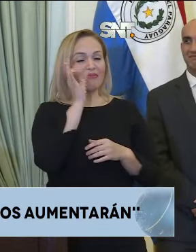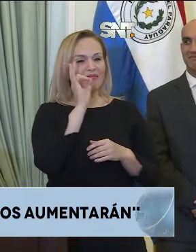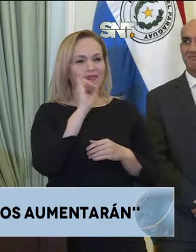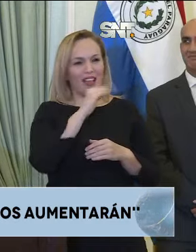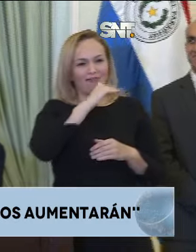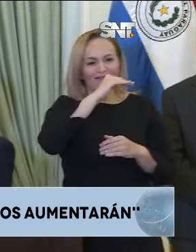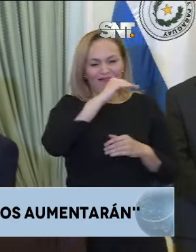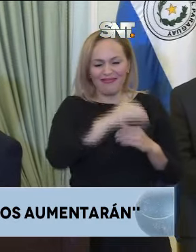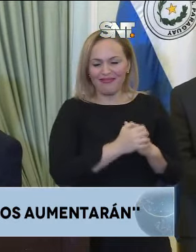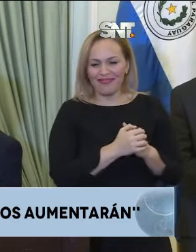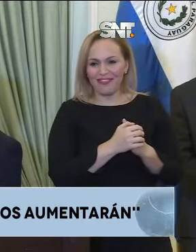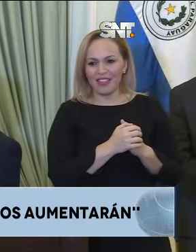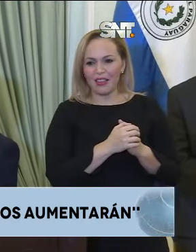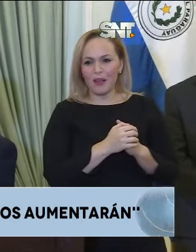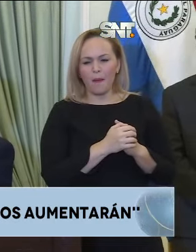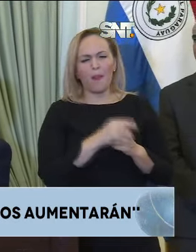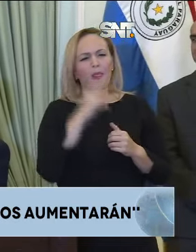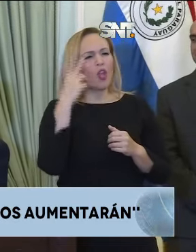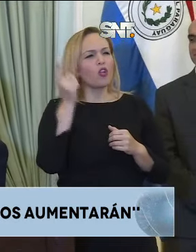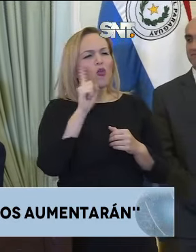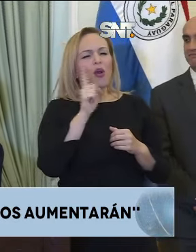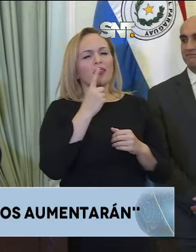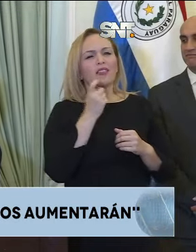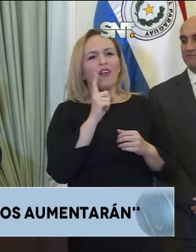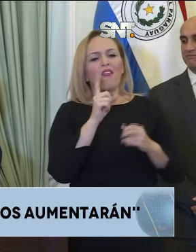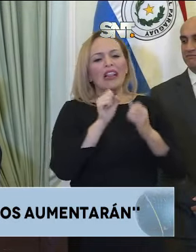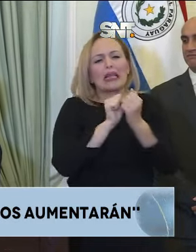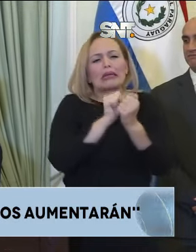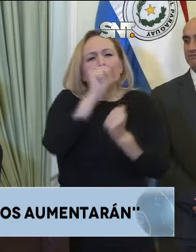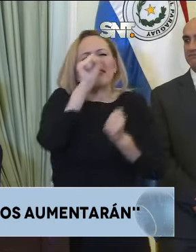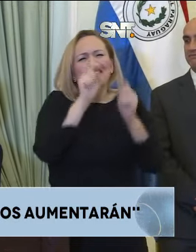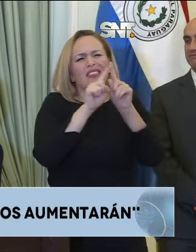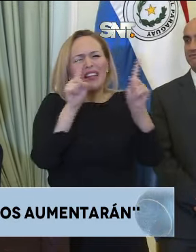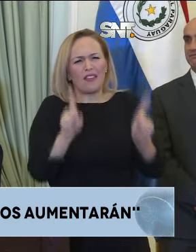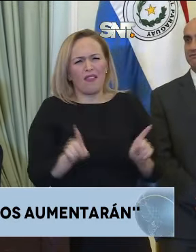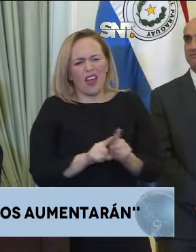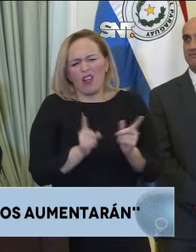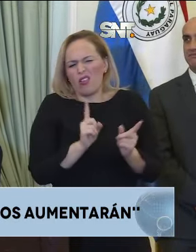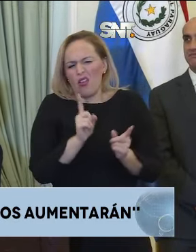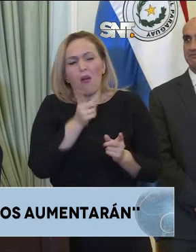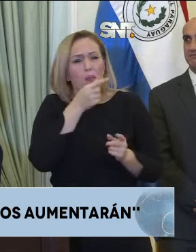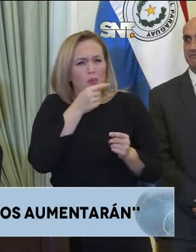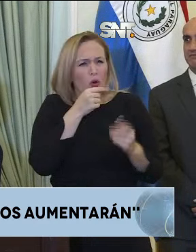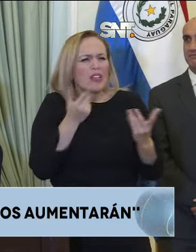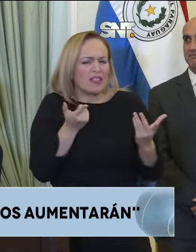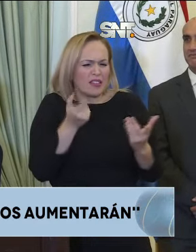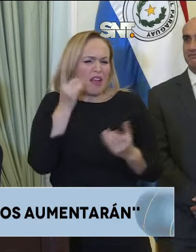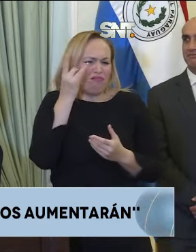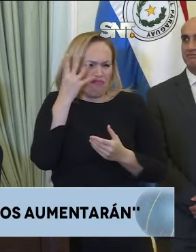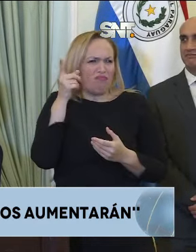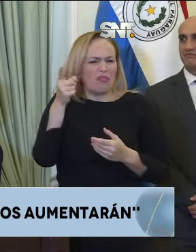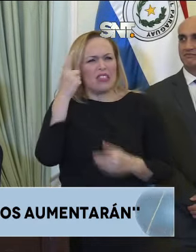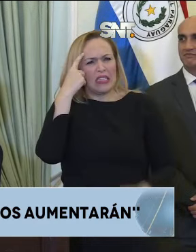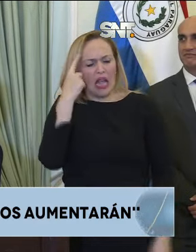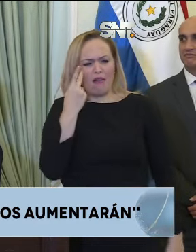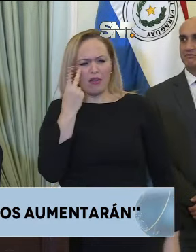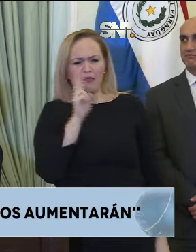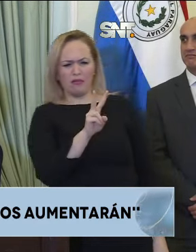Muy brevemente, yo creo que no hace falta un certificado. El policía está súper entrenado y distingue